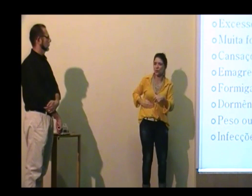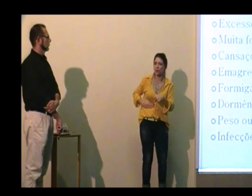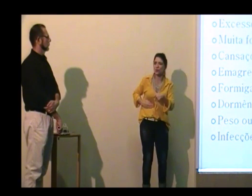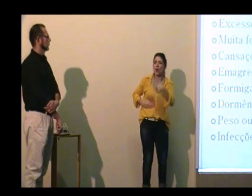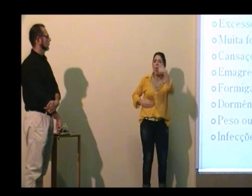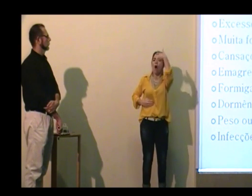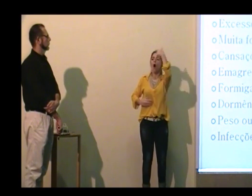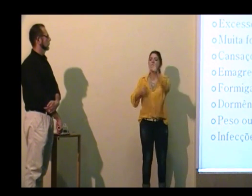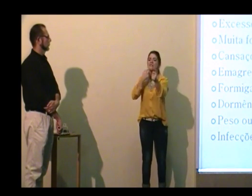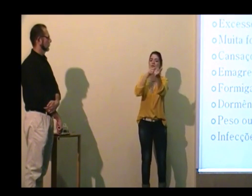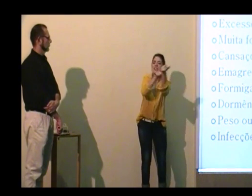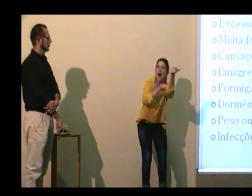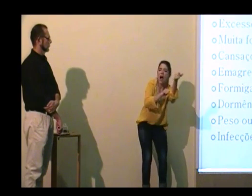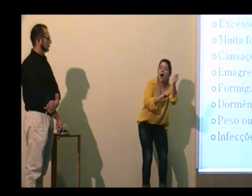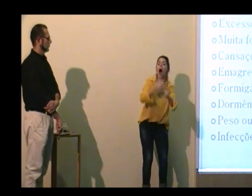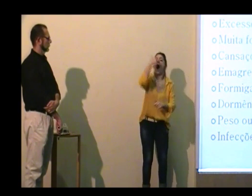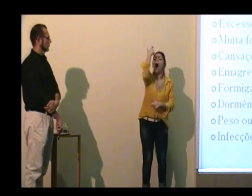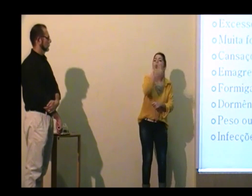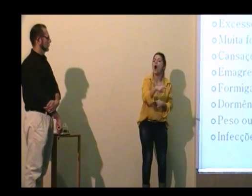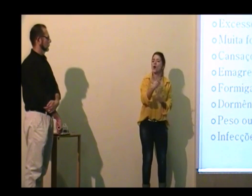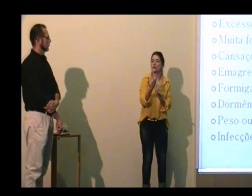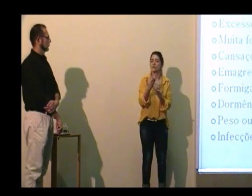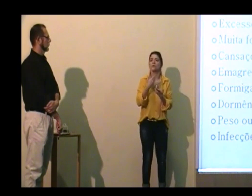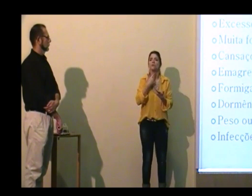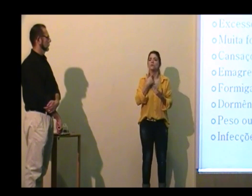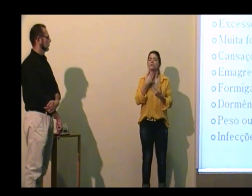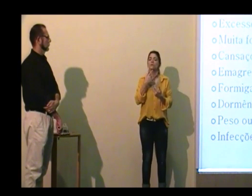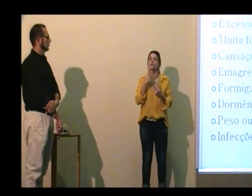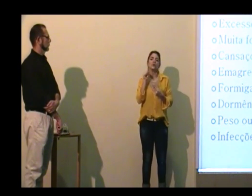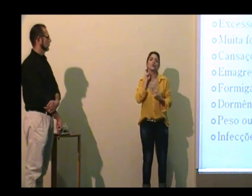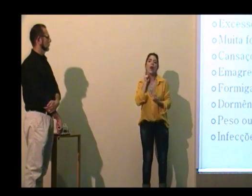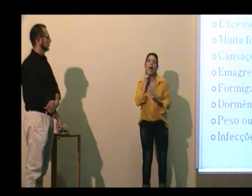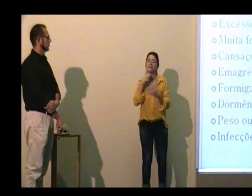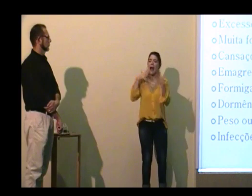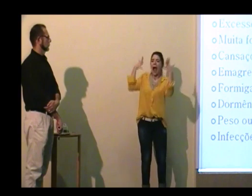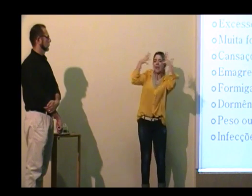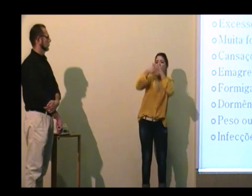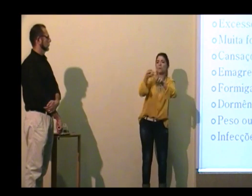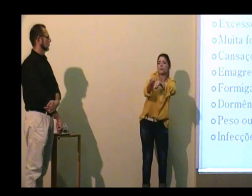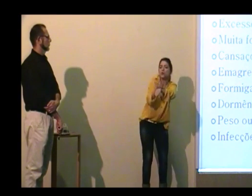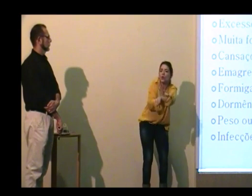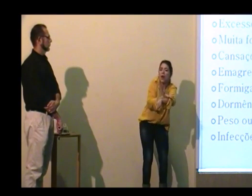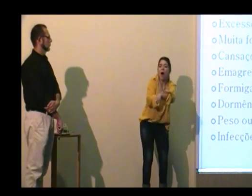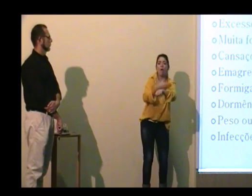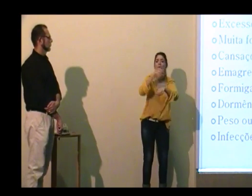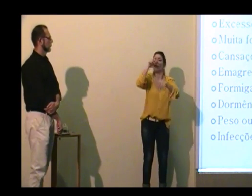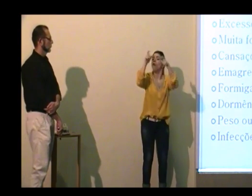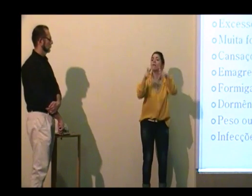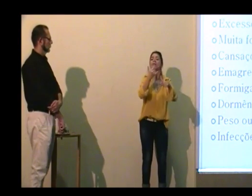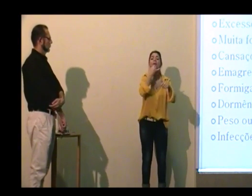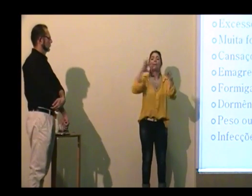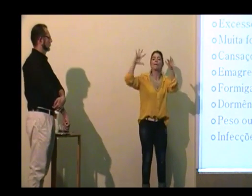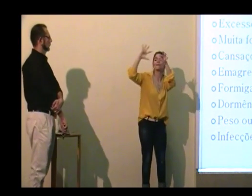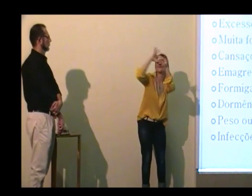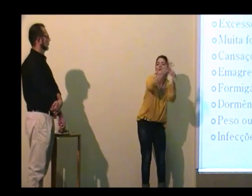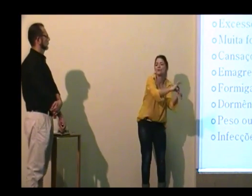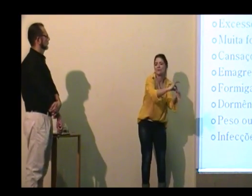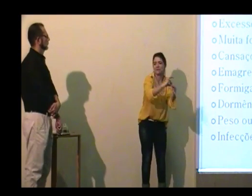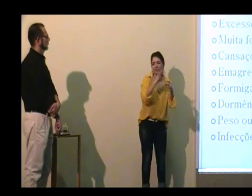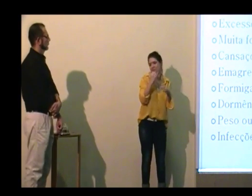Alguma coisa deflagrou o problema. Pode ter sido um problema no fígado, um forte estresse, um